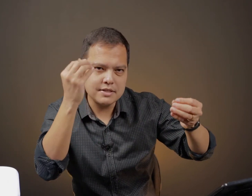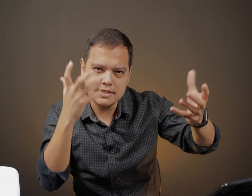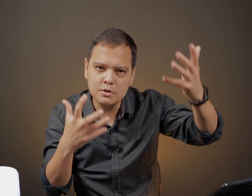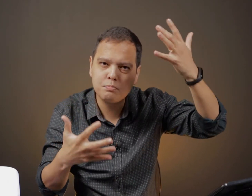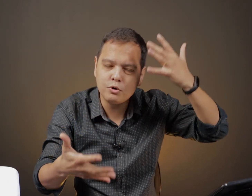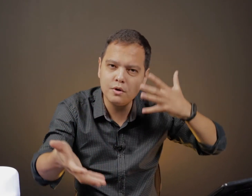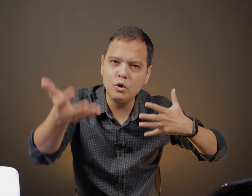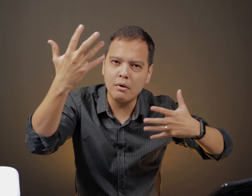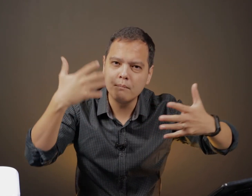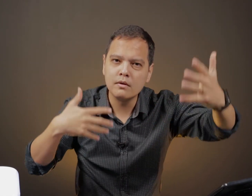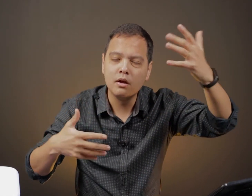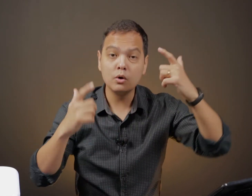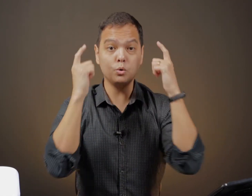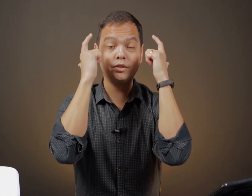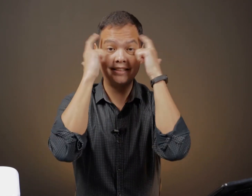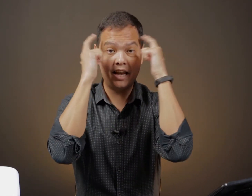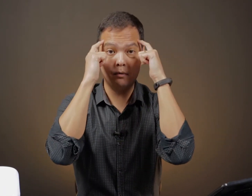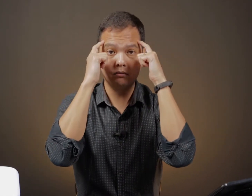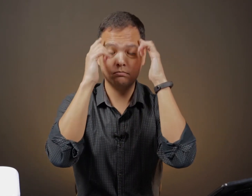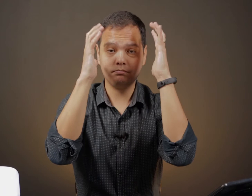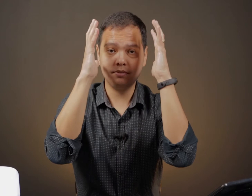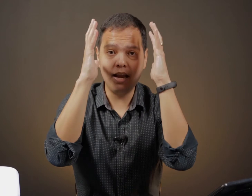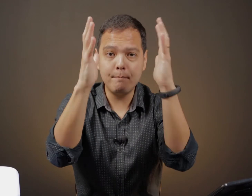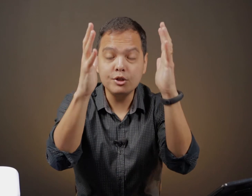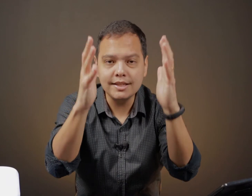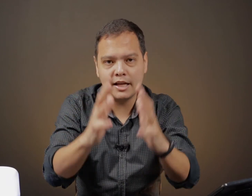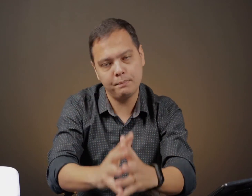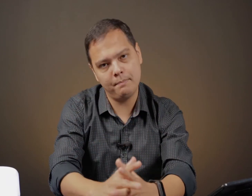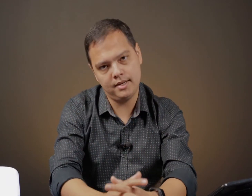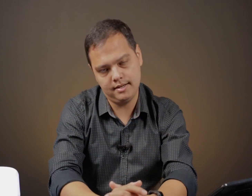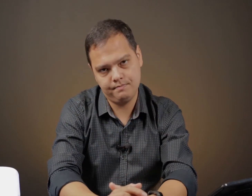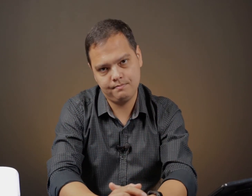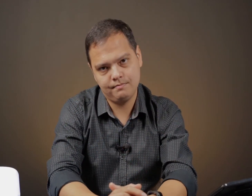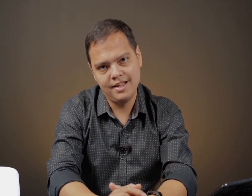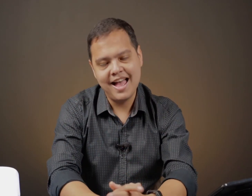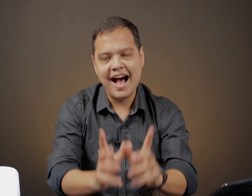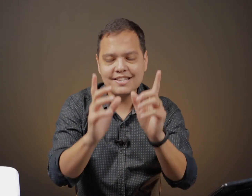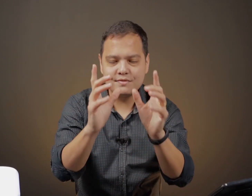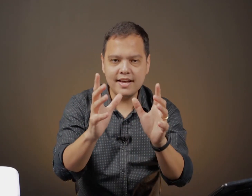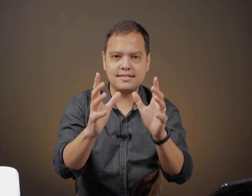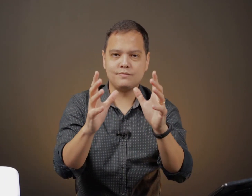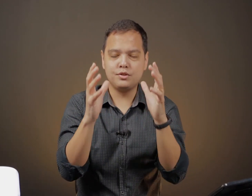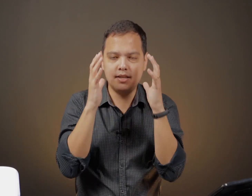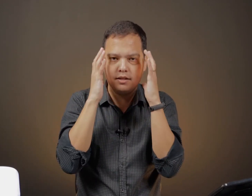você vai sendo exposto ao idioma. O cérebro, ele é projetado para aprender. Às vezes, você, de